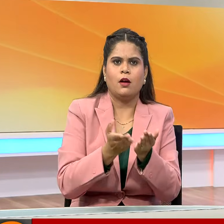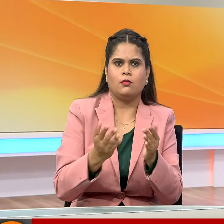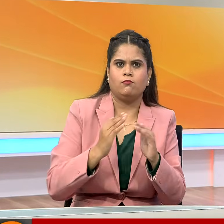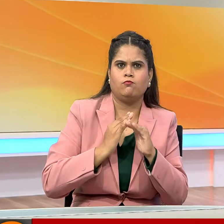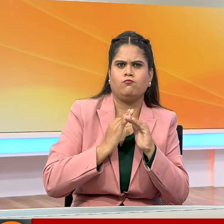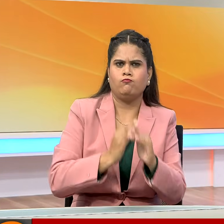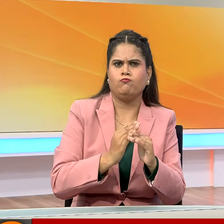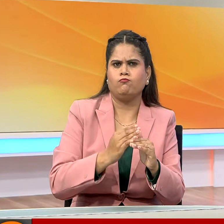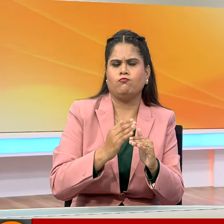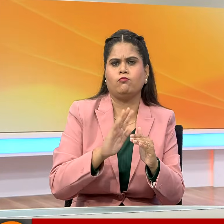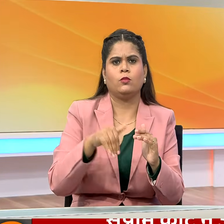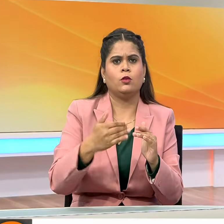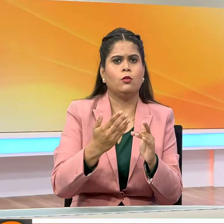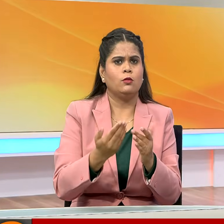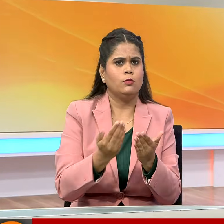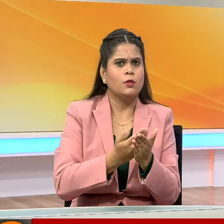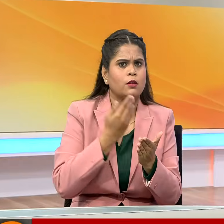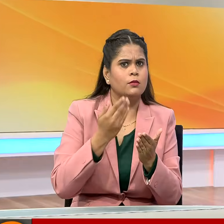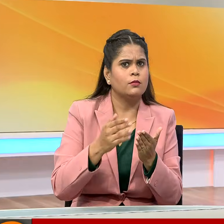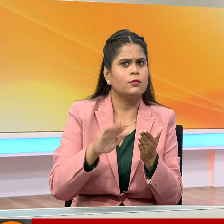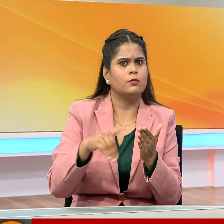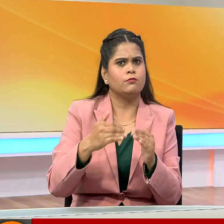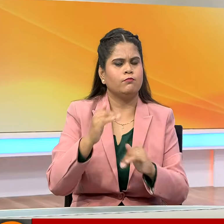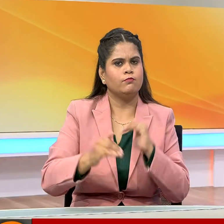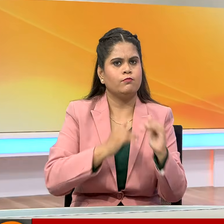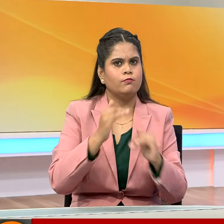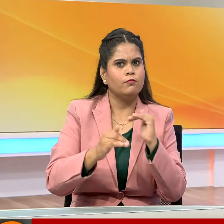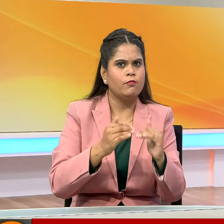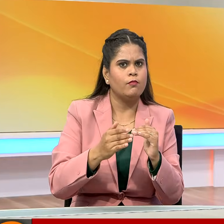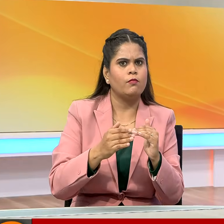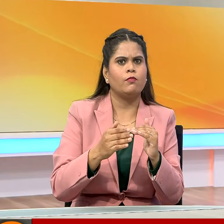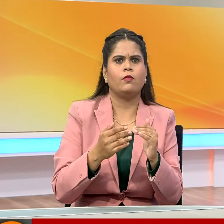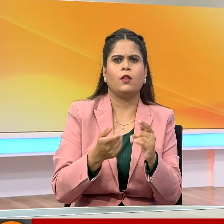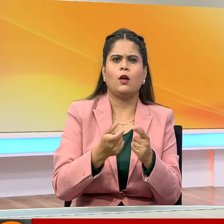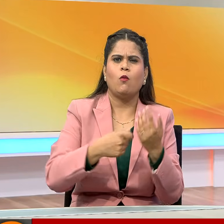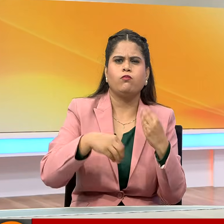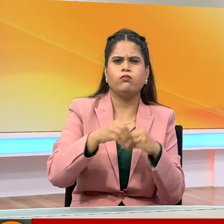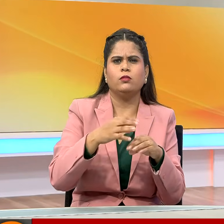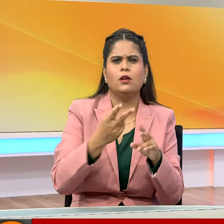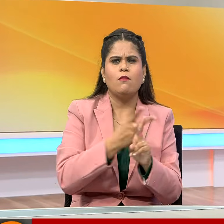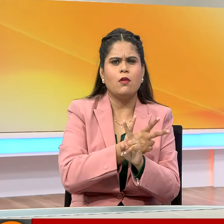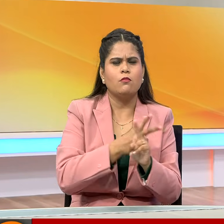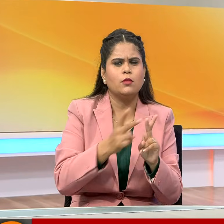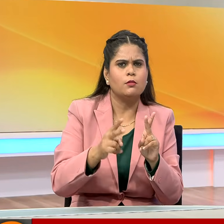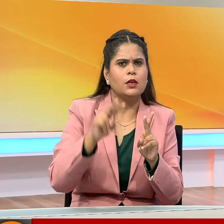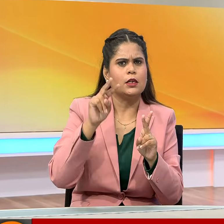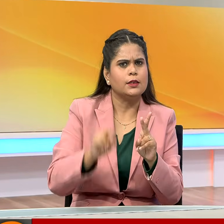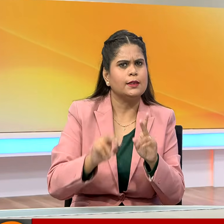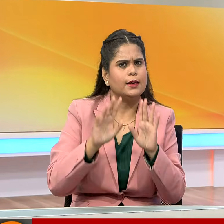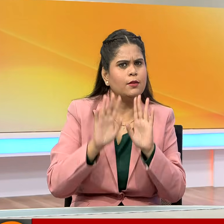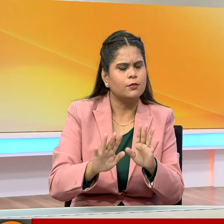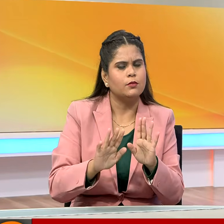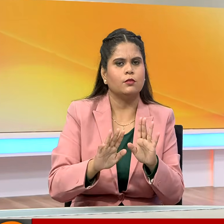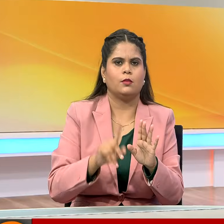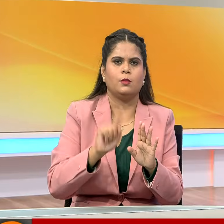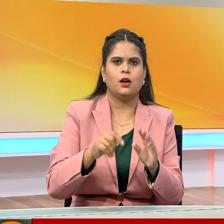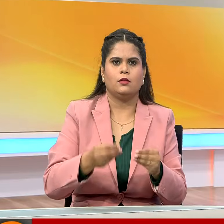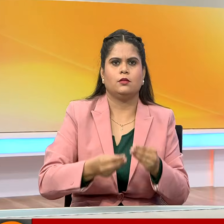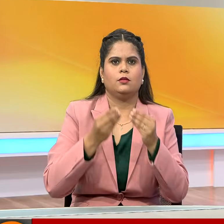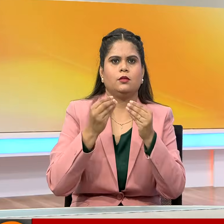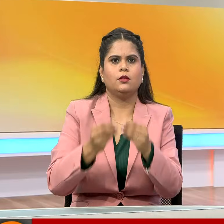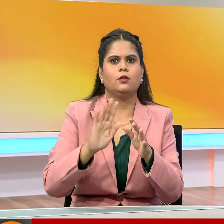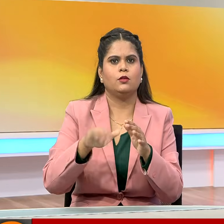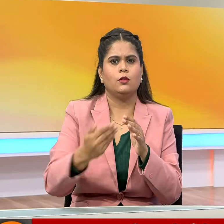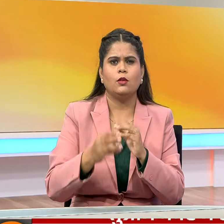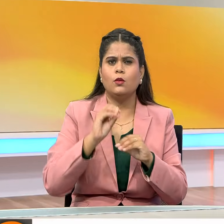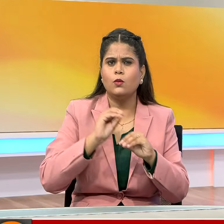आगे बढ़ाने पर सहमत हुए ताकि रणनीतिक और ऑपरेशनल ज़रूरतों को पूरा किया जा सके। उन्होंने इस बात पर